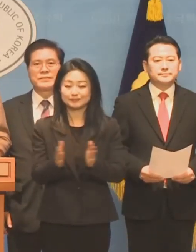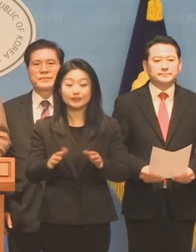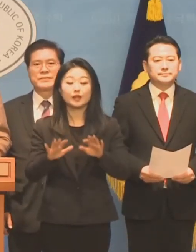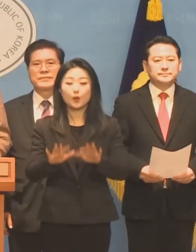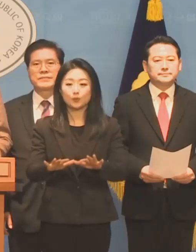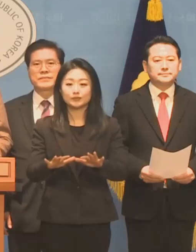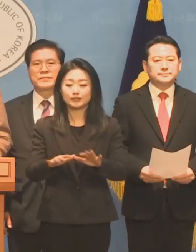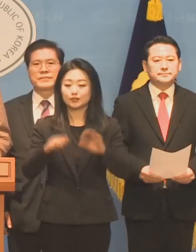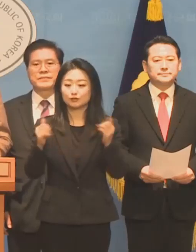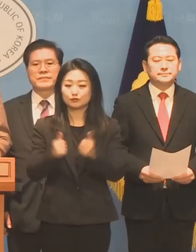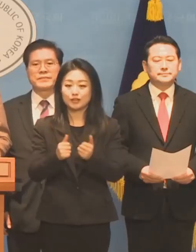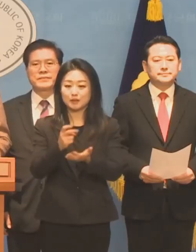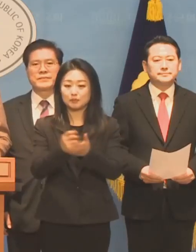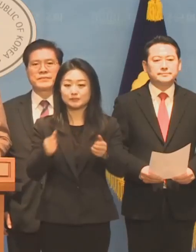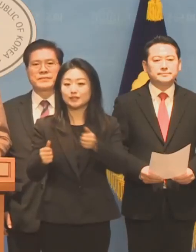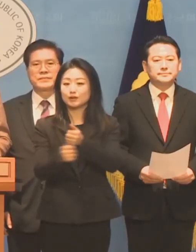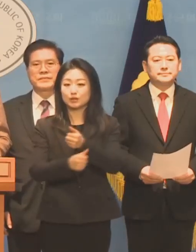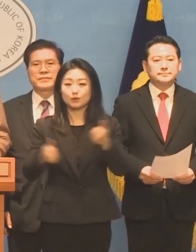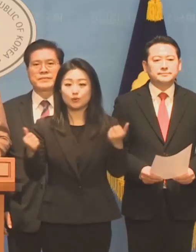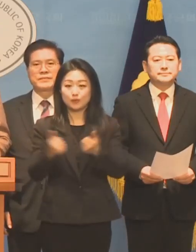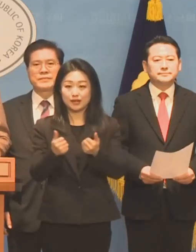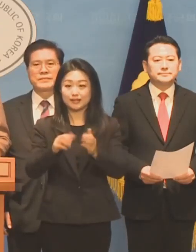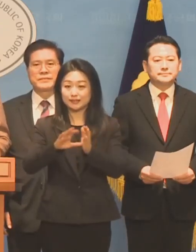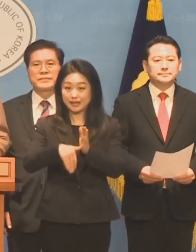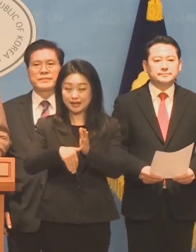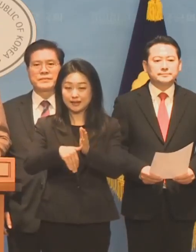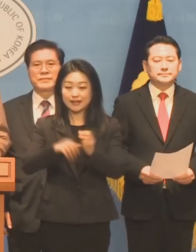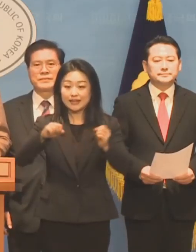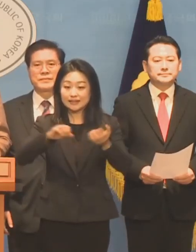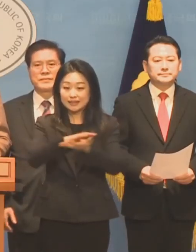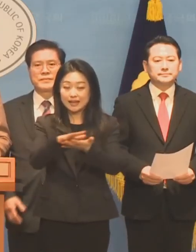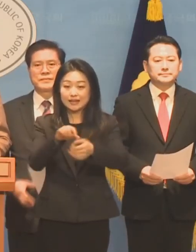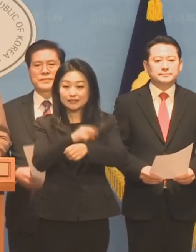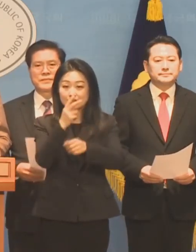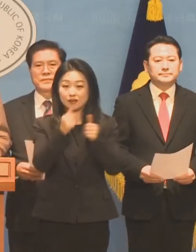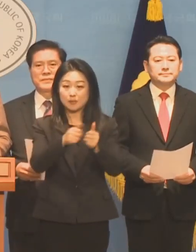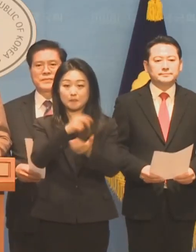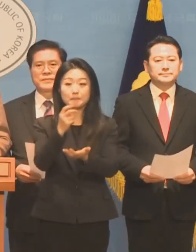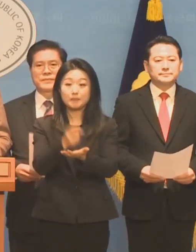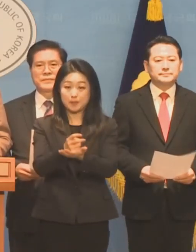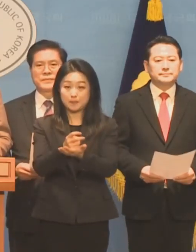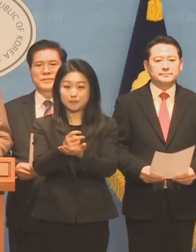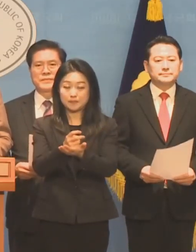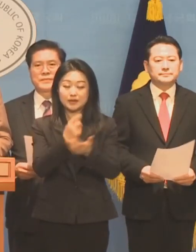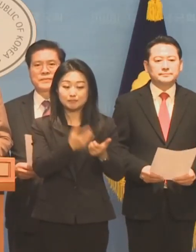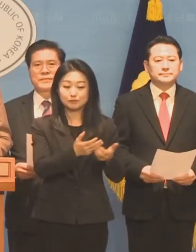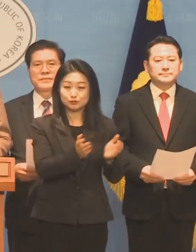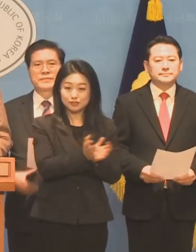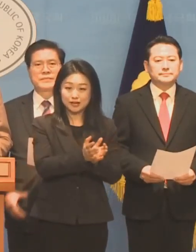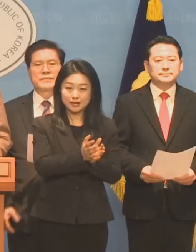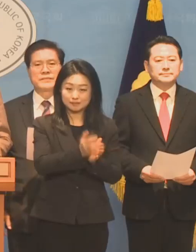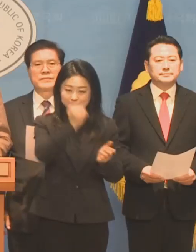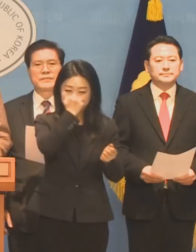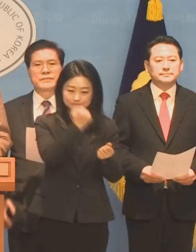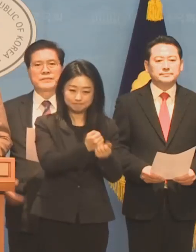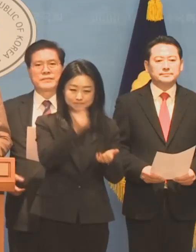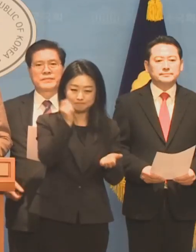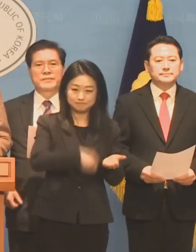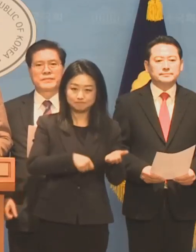오늘 국회 법제사법위원회에서 소위 내란 특검 법안이 민주당 주도로 강행